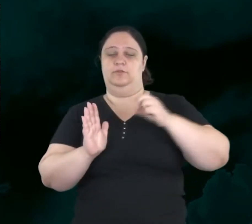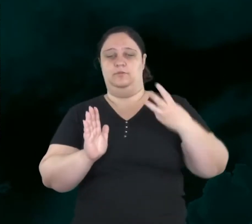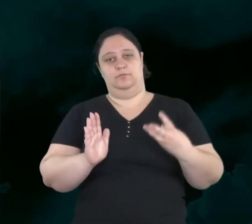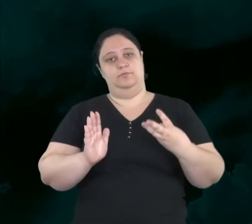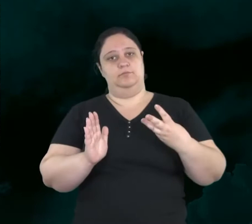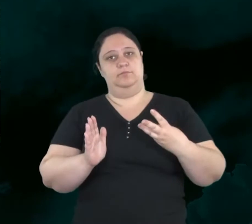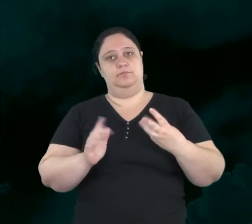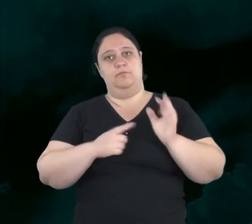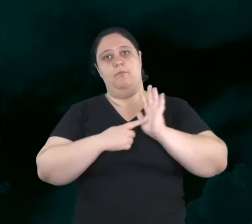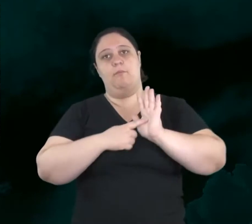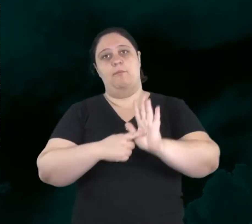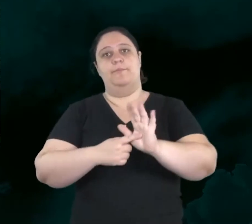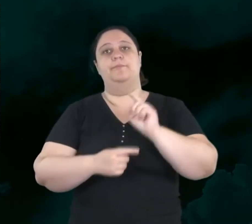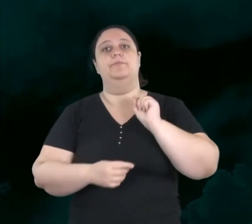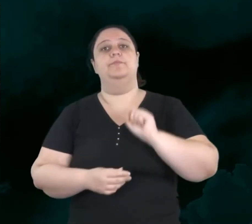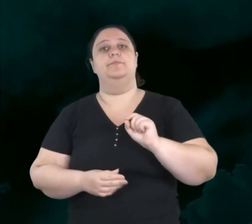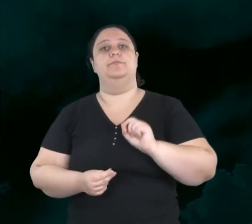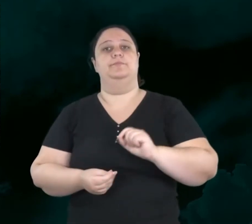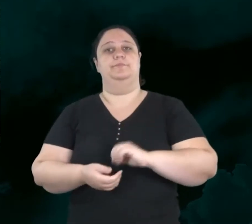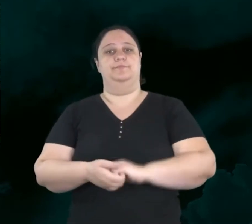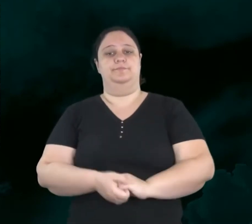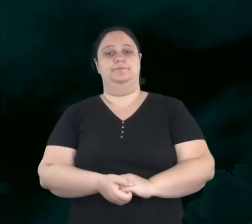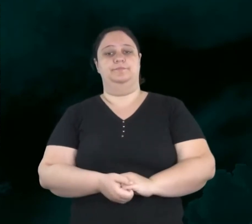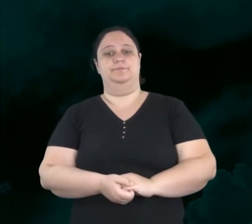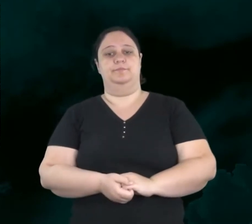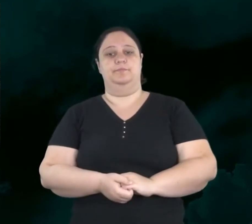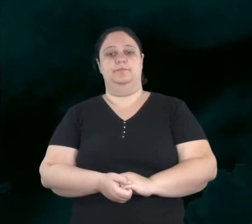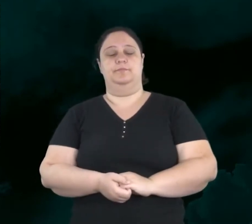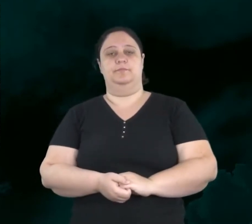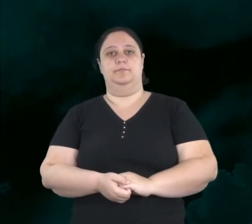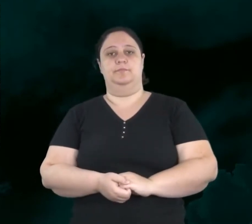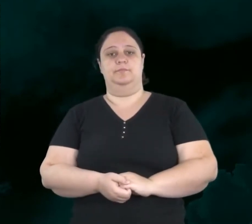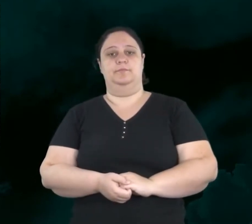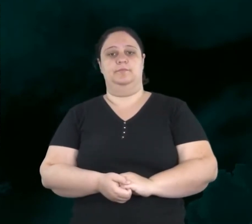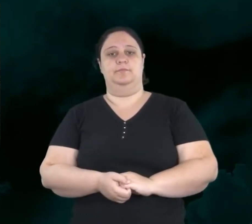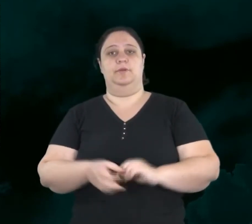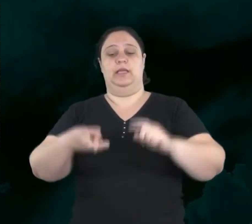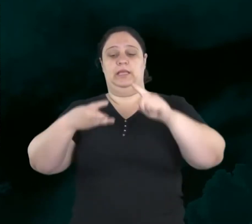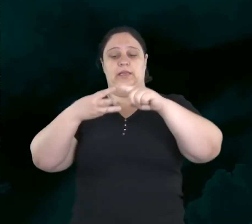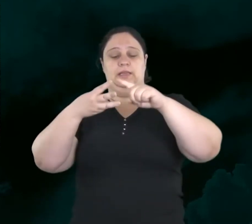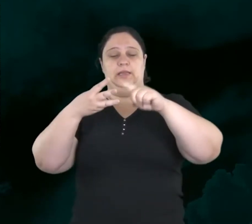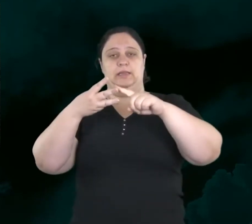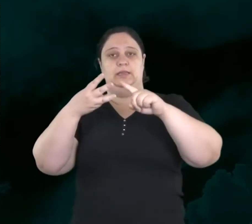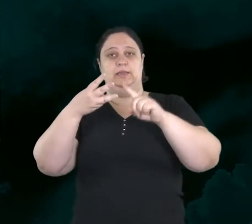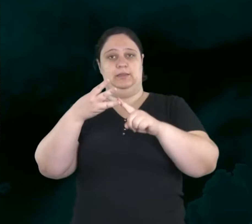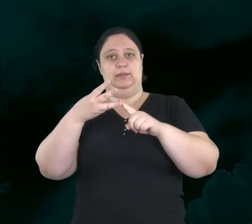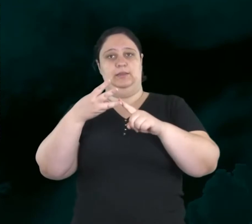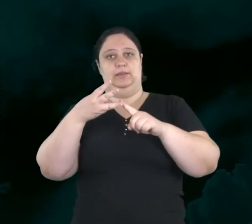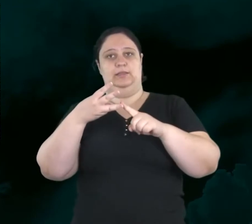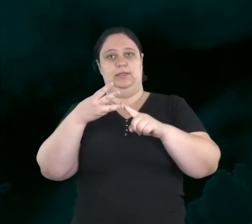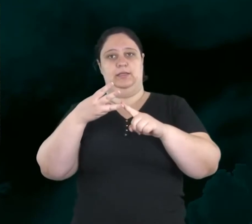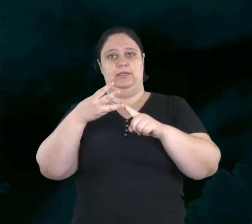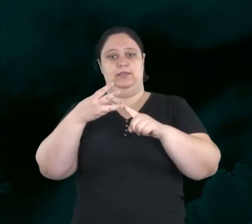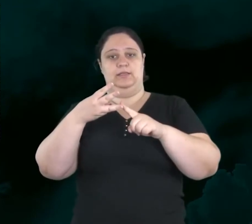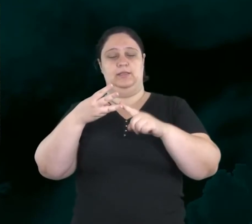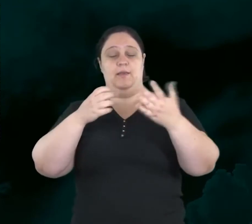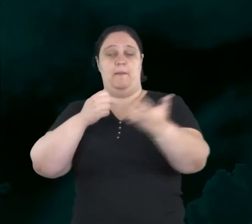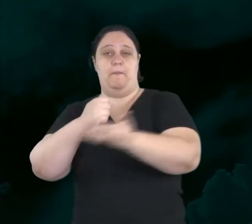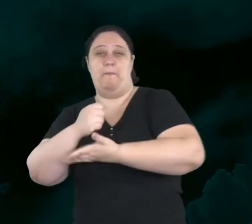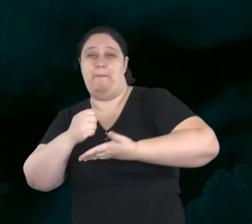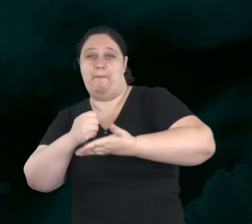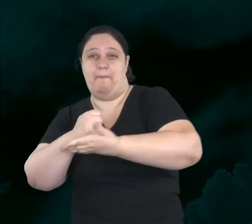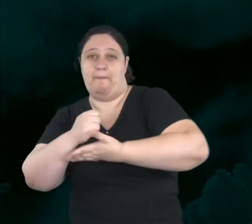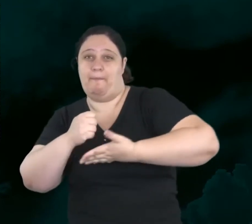nos mostra esse tripé, ou melhor, a estrutura da vida cristã e da vida da